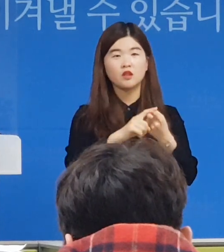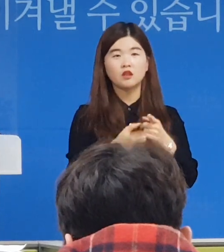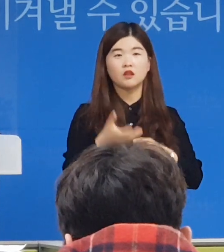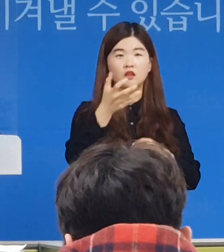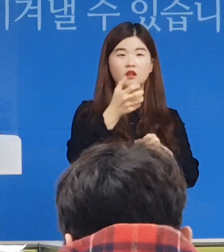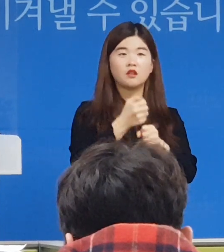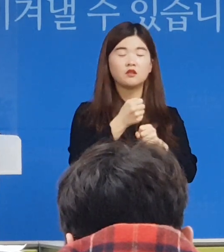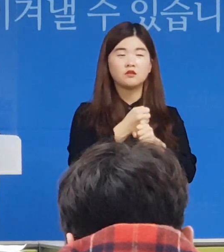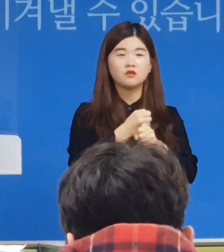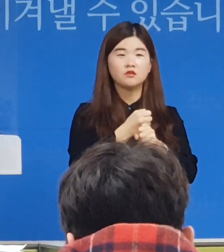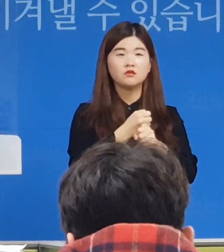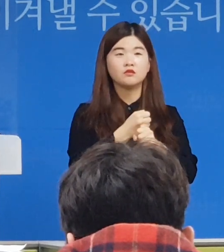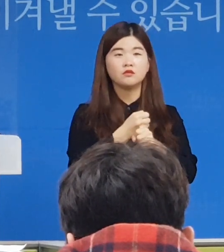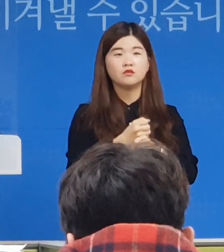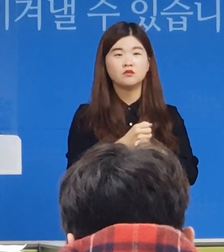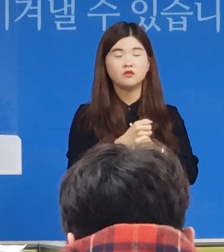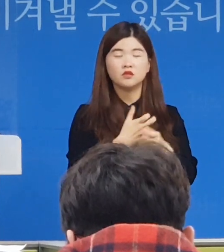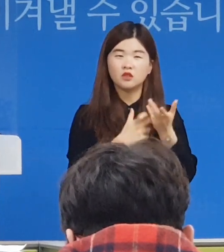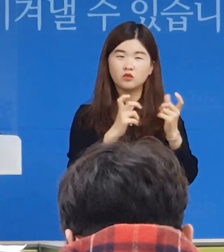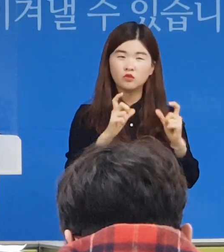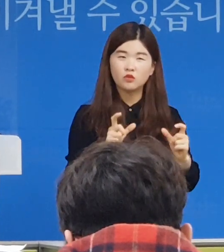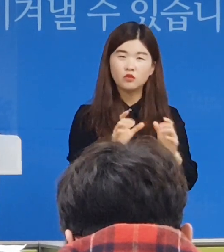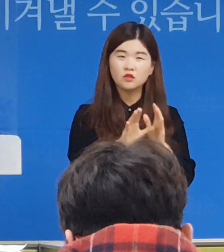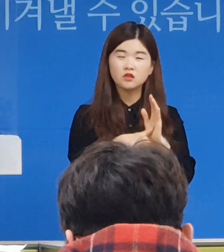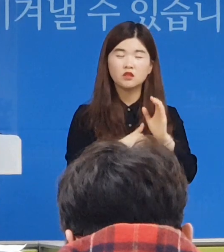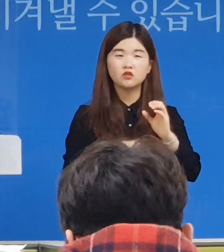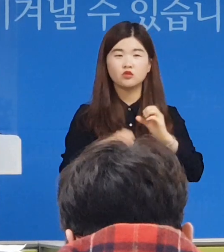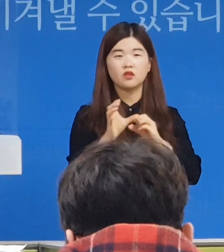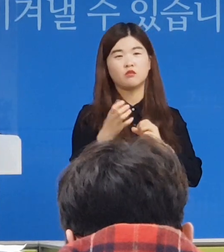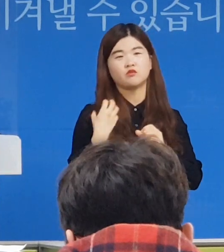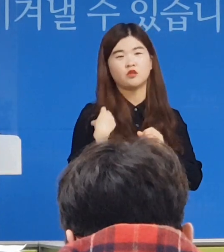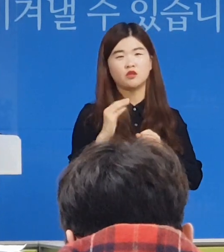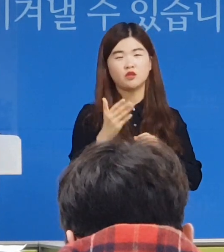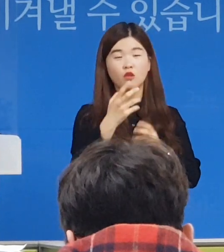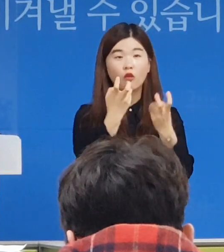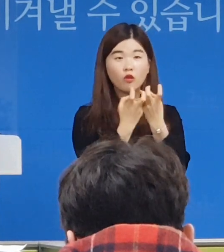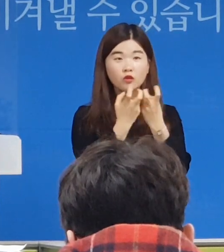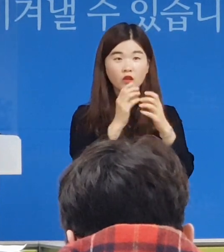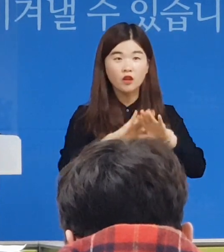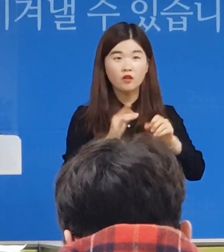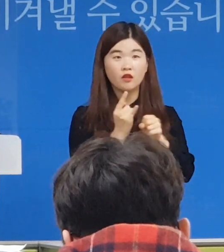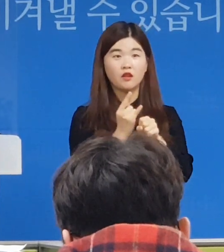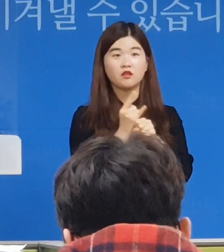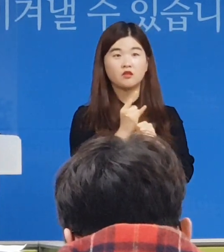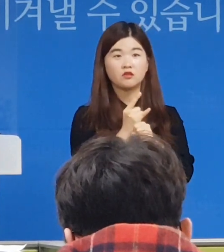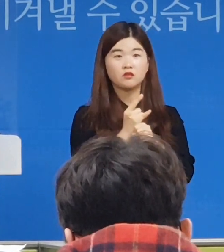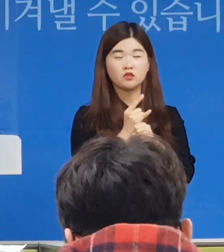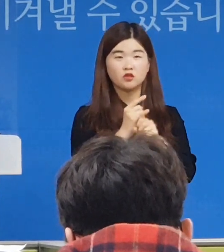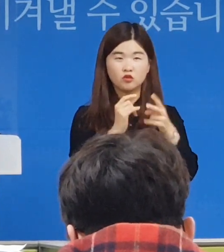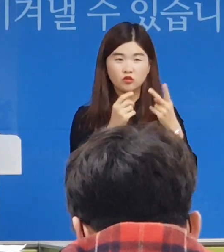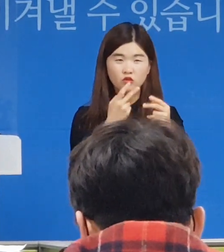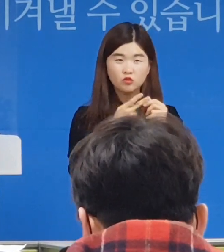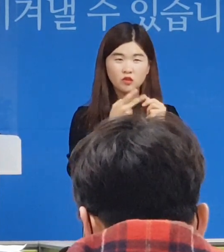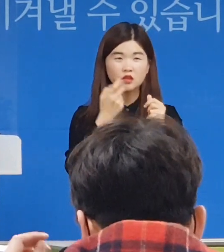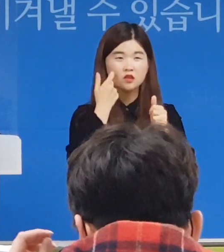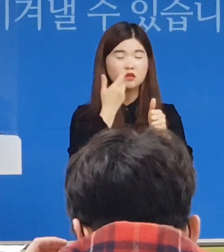실시하는 상황에서 우리 제주도 같은 경우는 추가 부담이다. 그래서 이걸 어떻게 해석해야 되는지를 또 두 번째 질문을